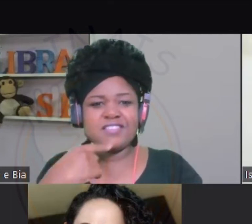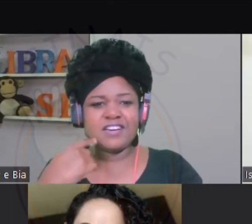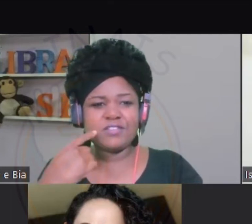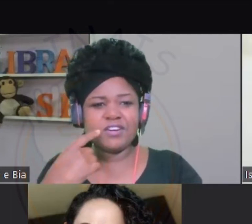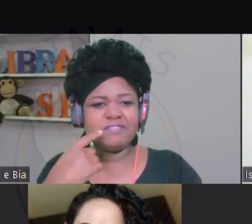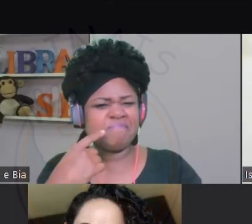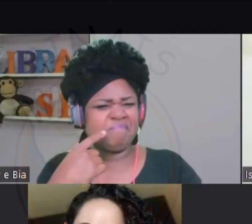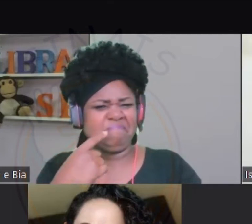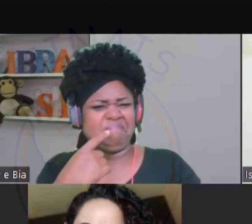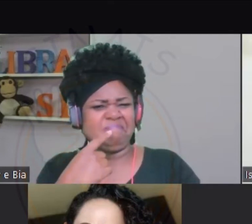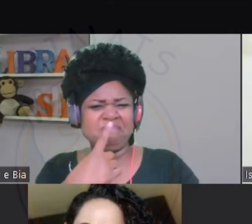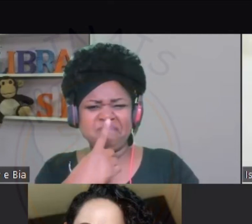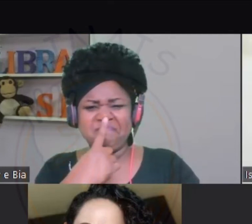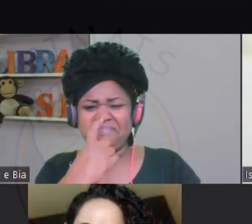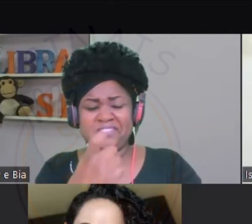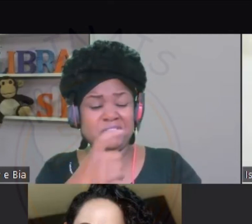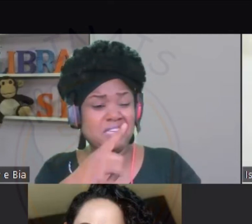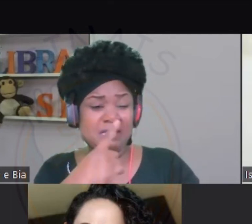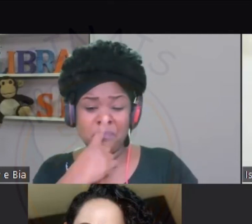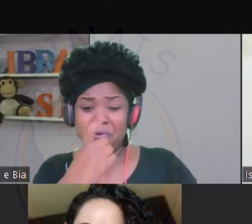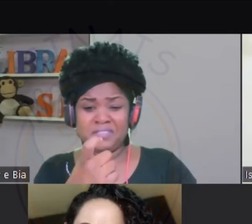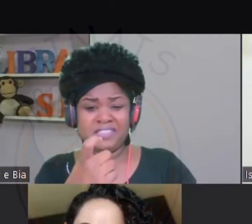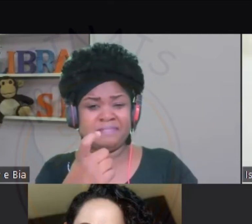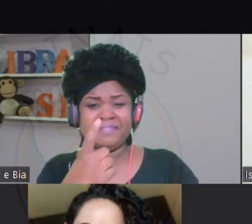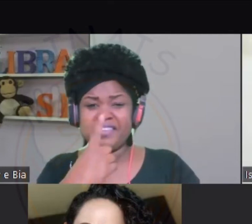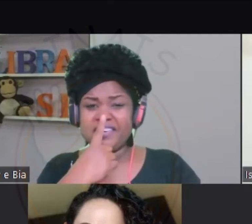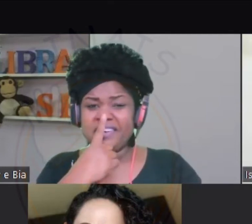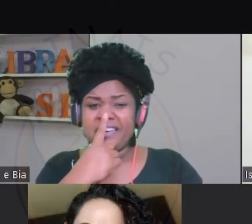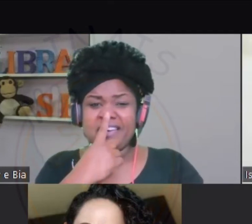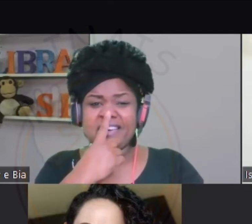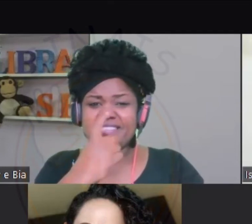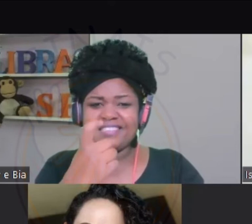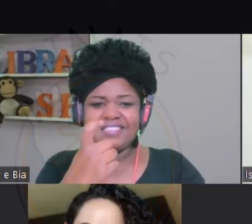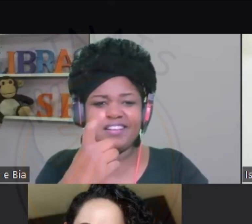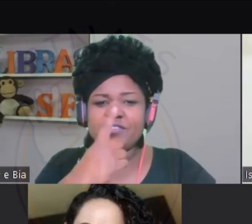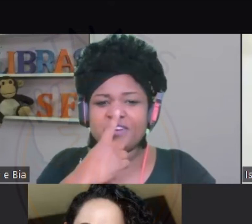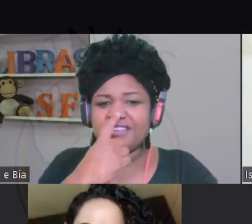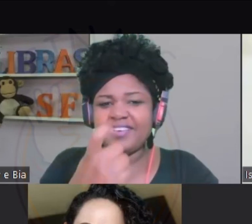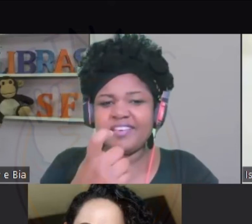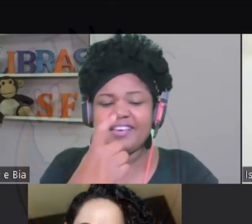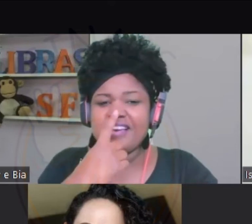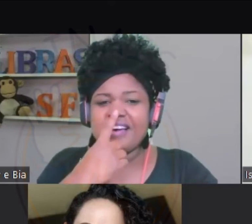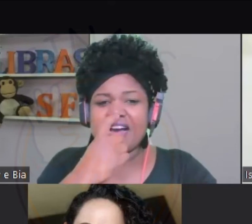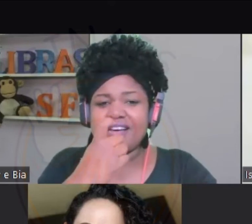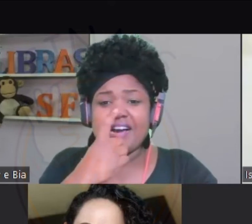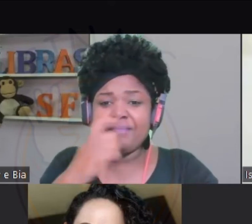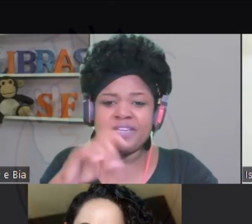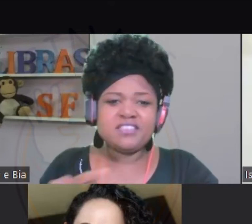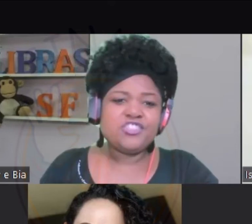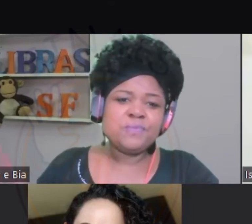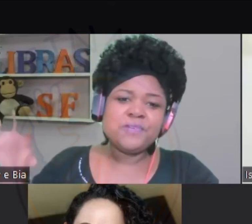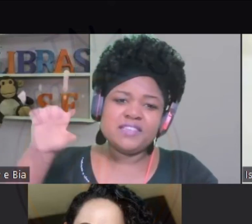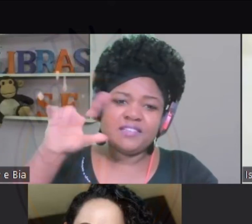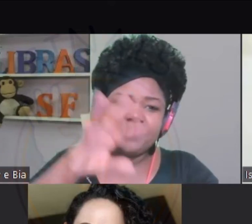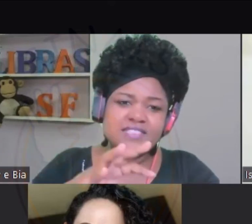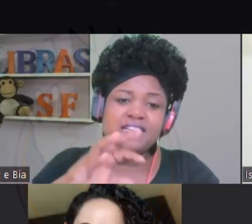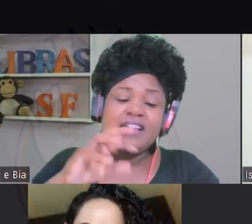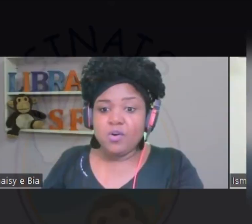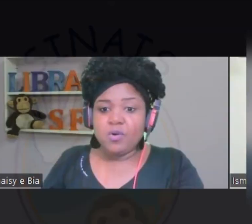facial, ó. Isso aí tá podre. Esse sinal aqui abrange muita coisa.